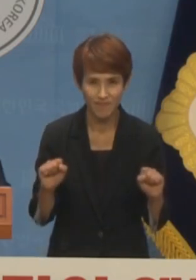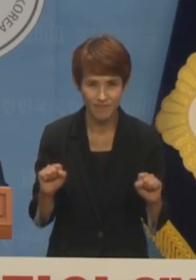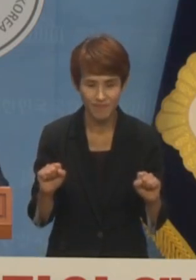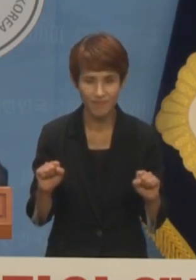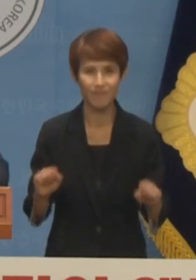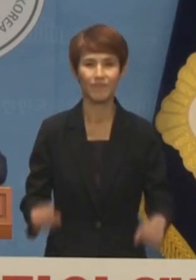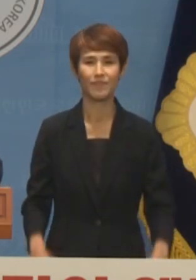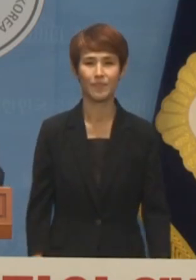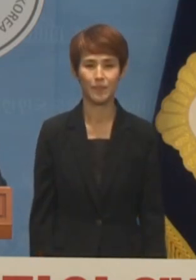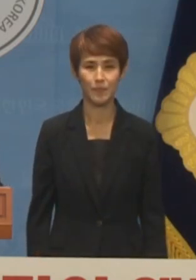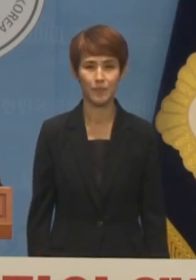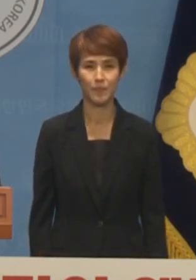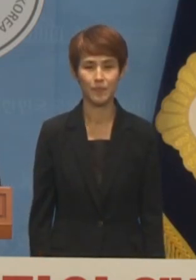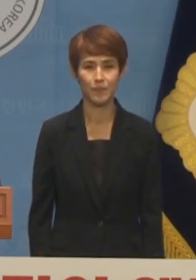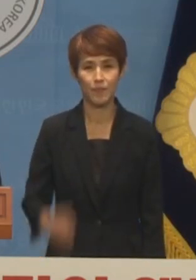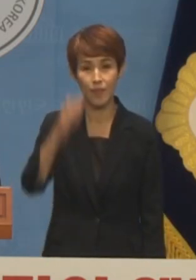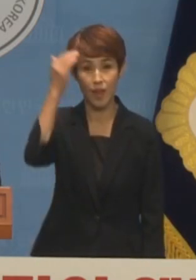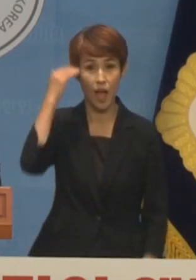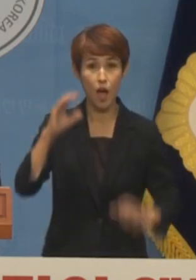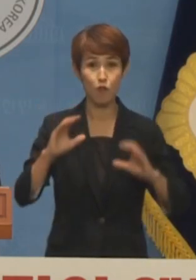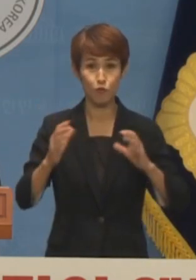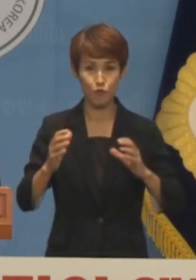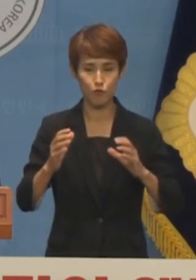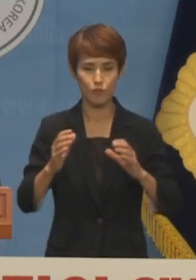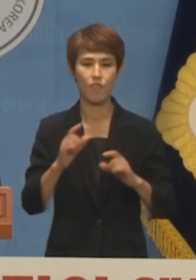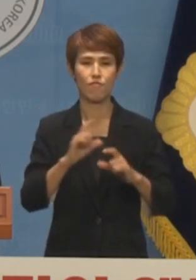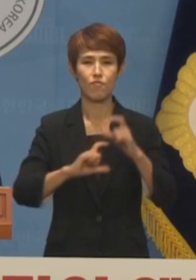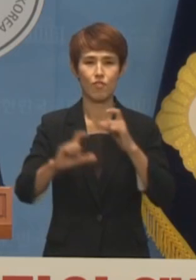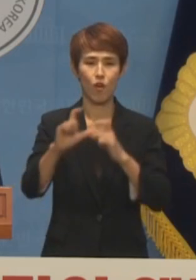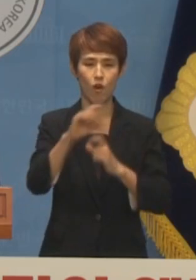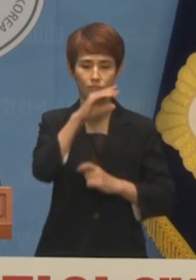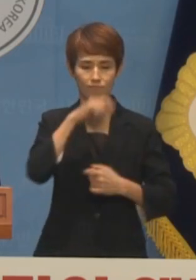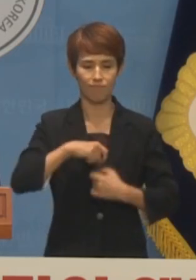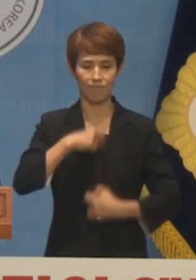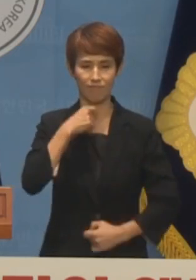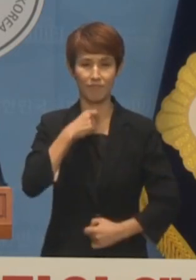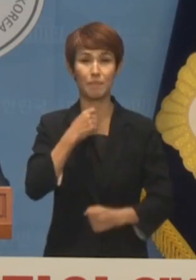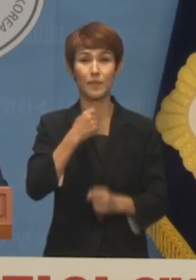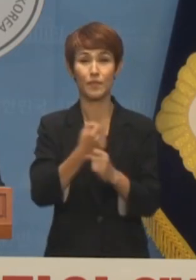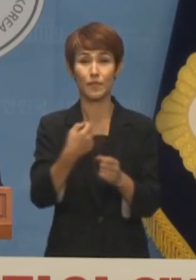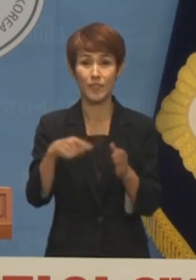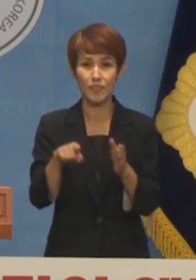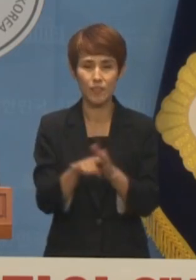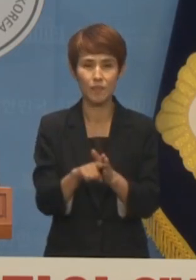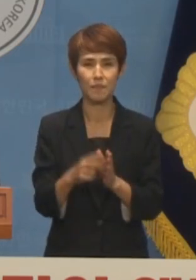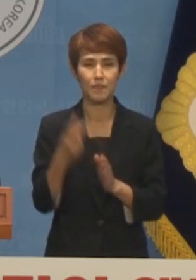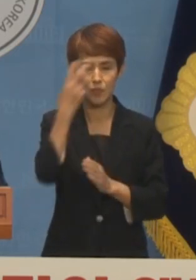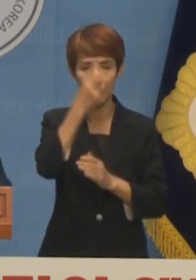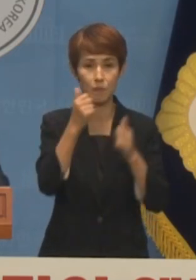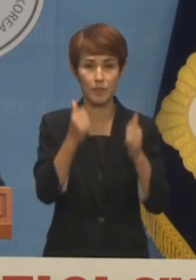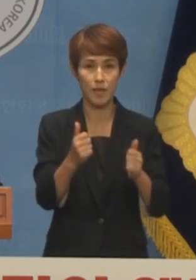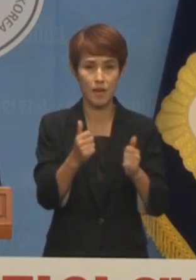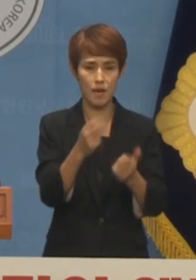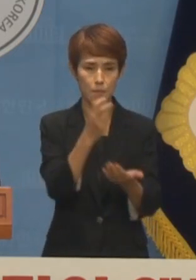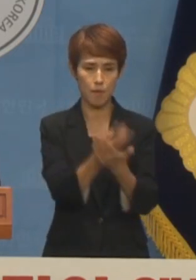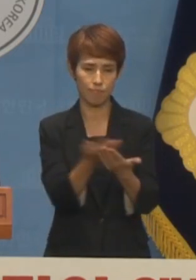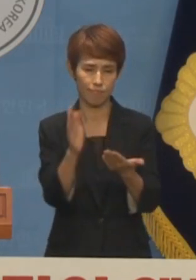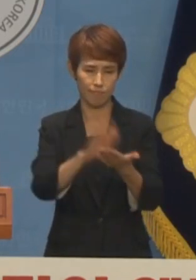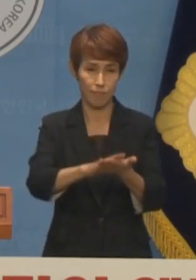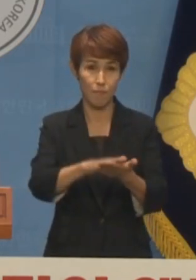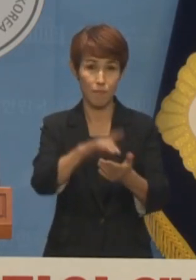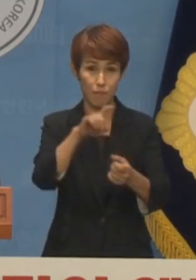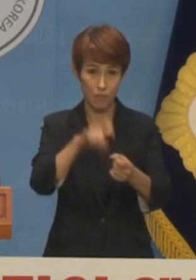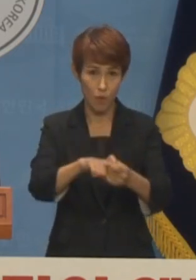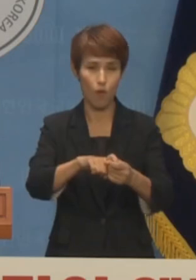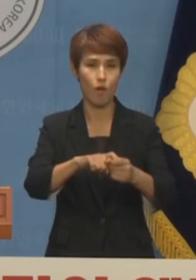안녕하십니까. 저희는 대한민국을 더욱 정의롭고 민주적인 사회로 만들기 위해서 검찰 사법개혁 분야에서 앞장서고 있는